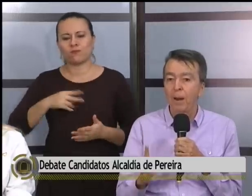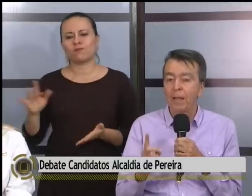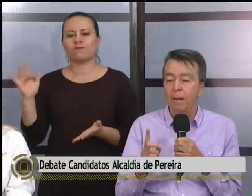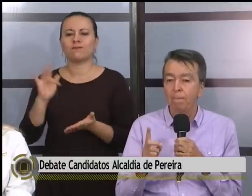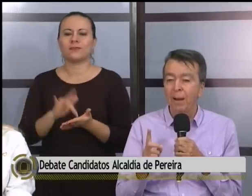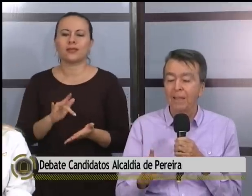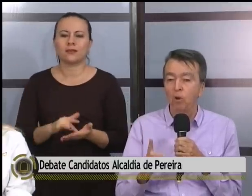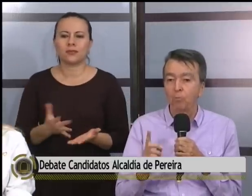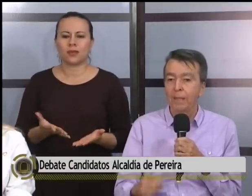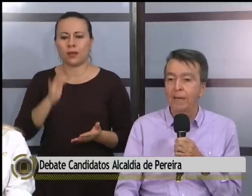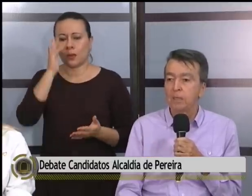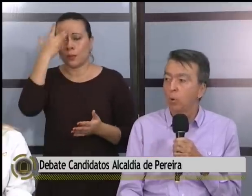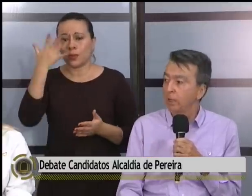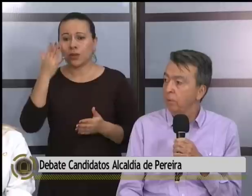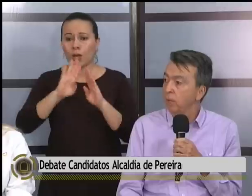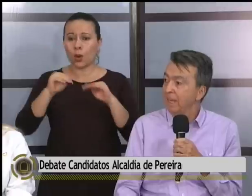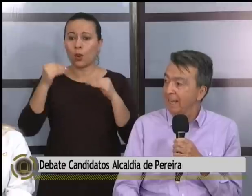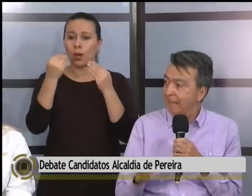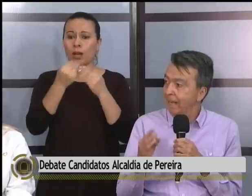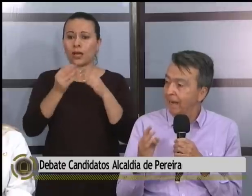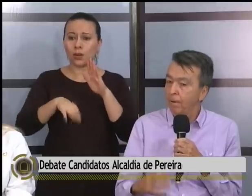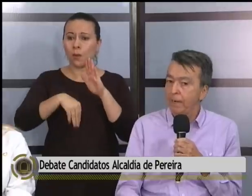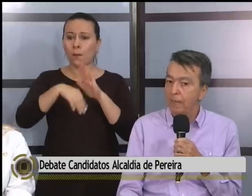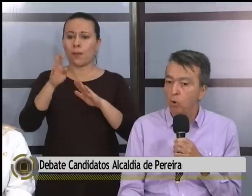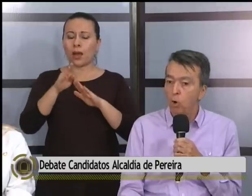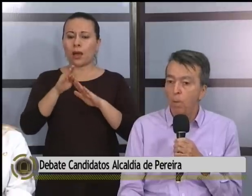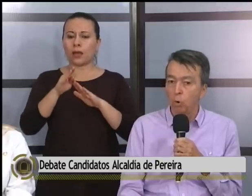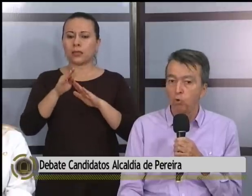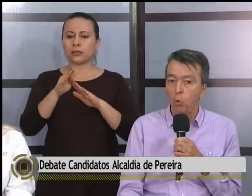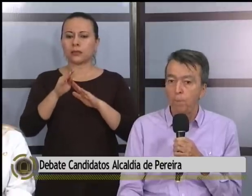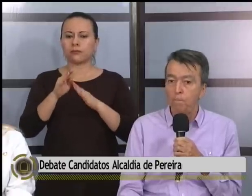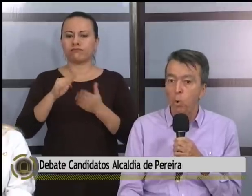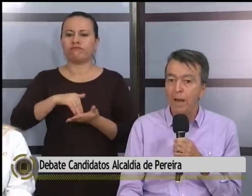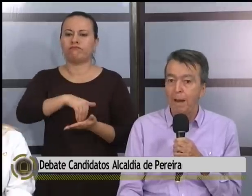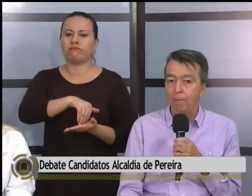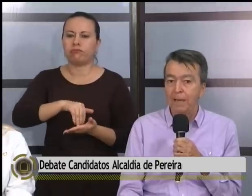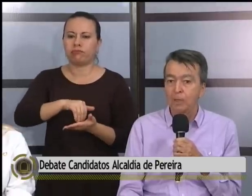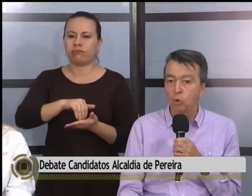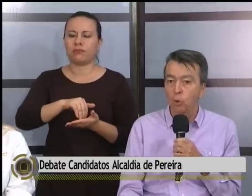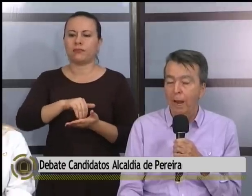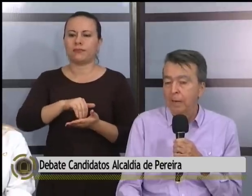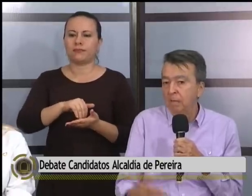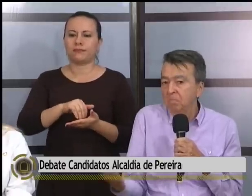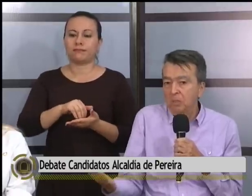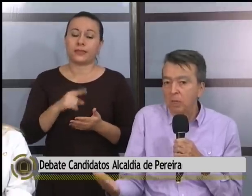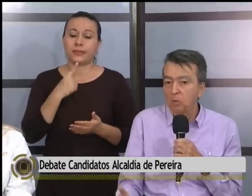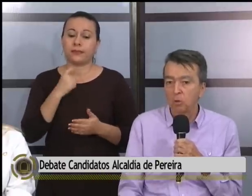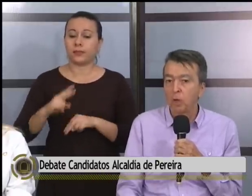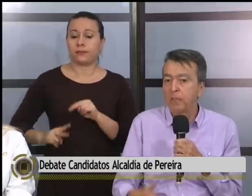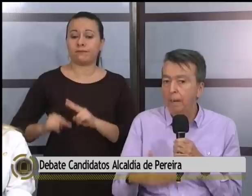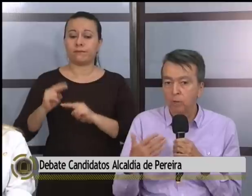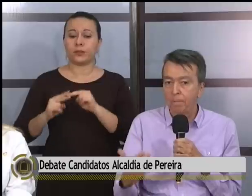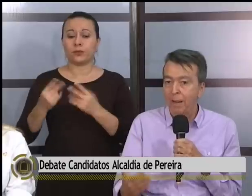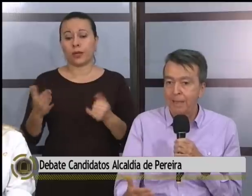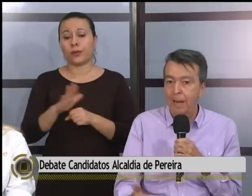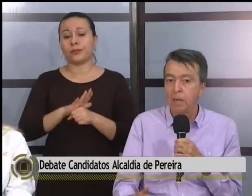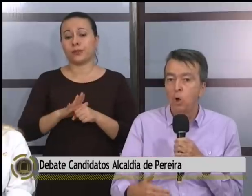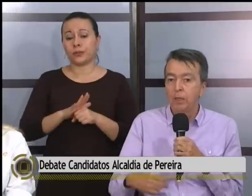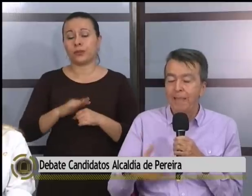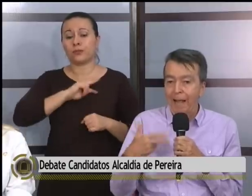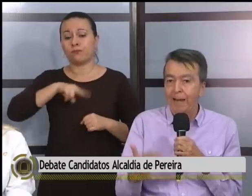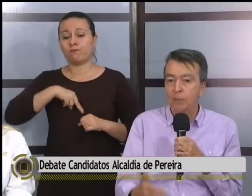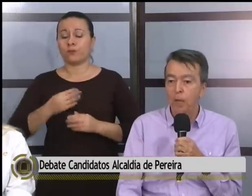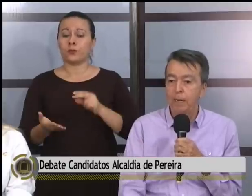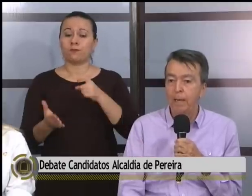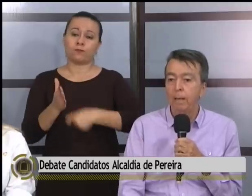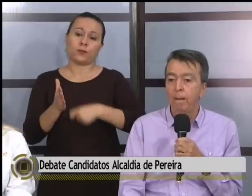mayor parte de los planteles educativos están en grave riesgo por su vulnerabilidad estructural. Es una situación que tenemos que plantear